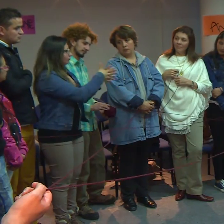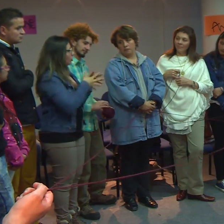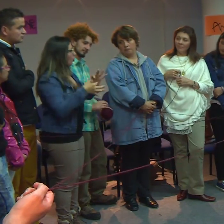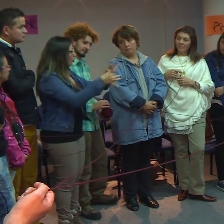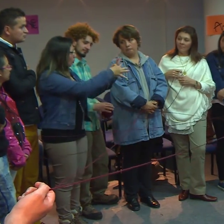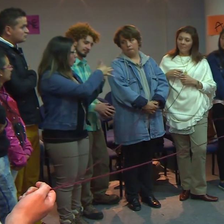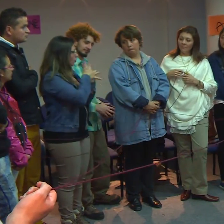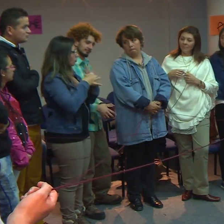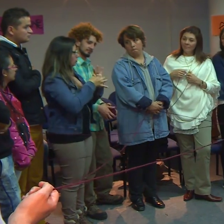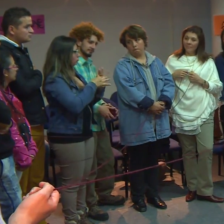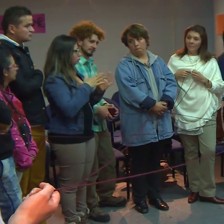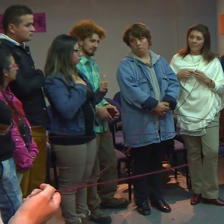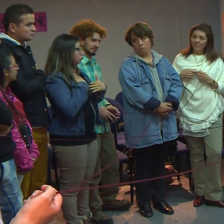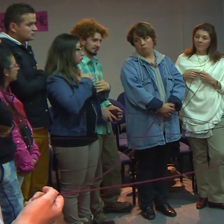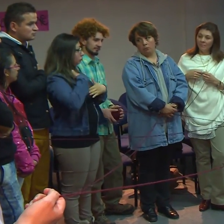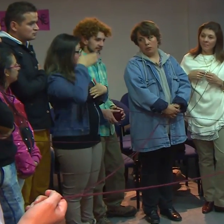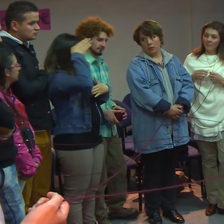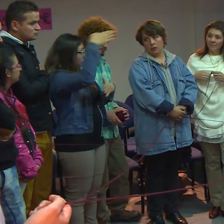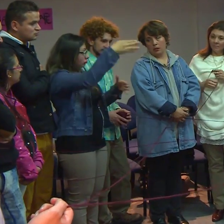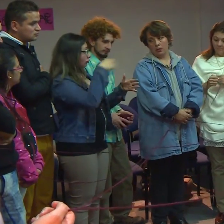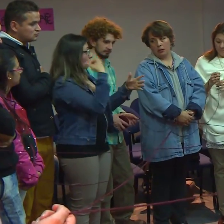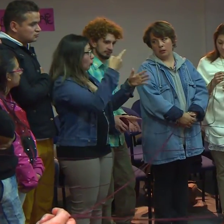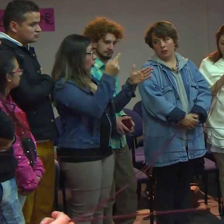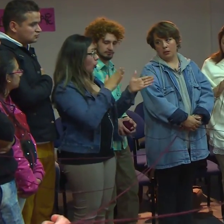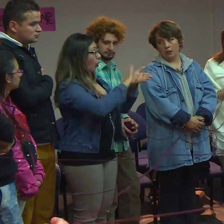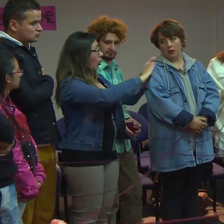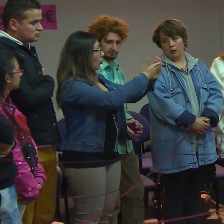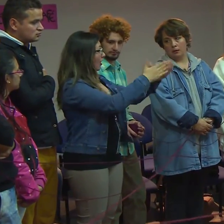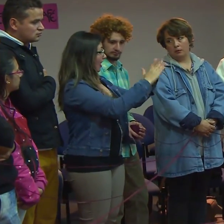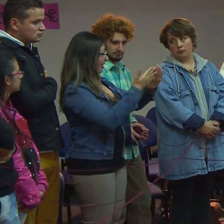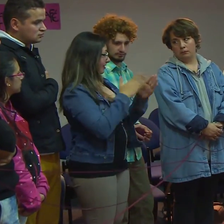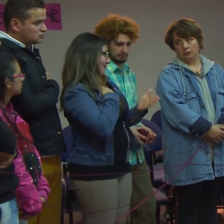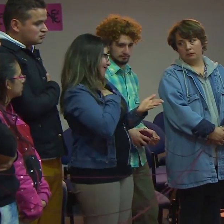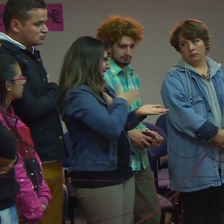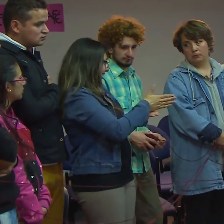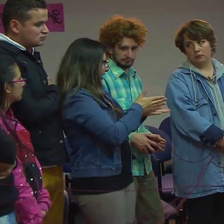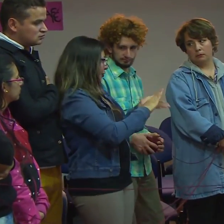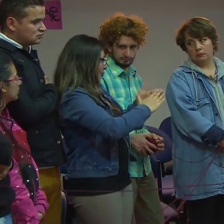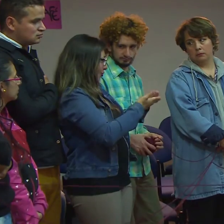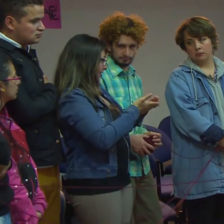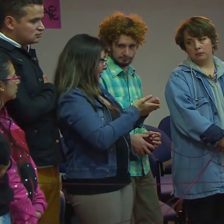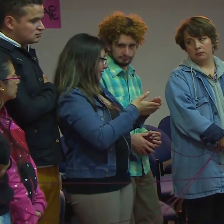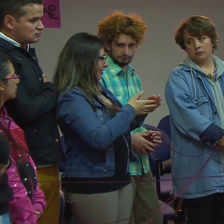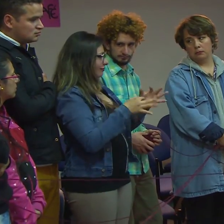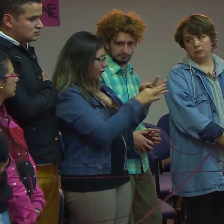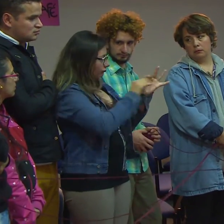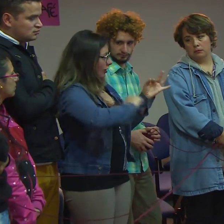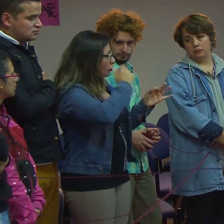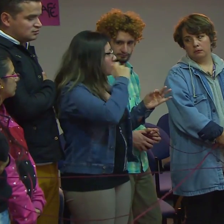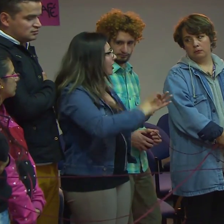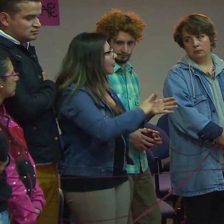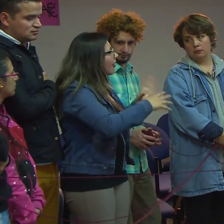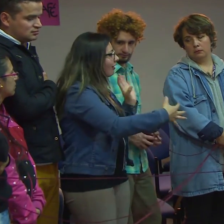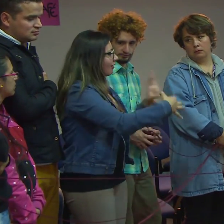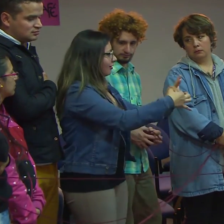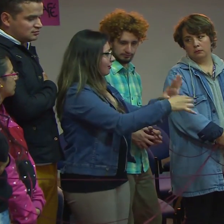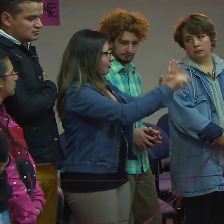construir paz, que puedan trabajar unidos, integrados. A futuro, mi carrera como es educación